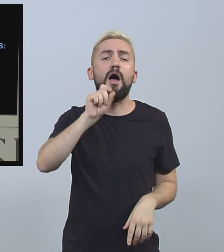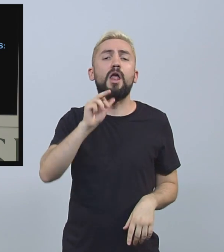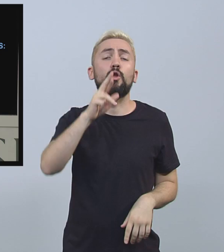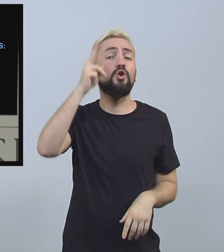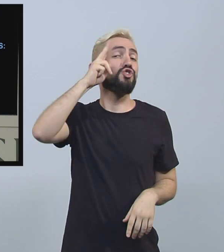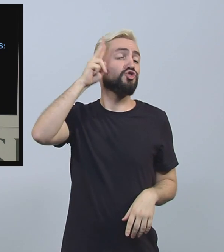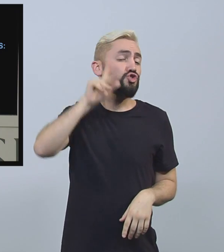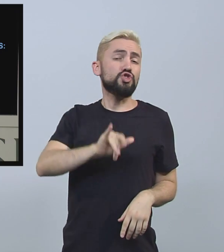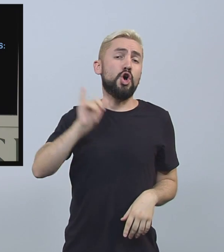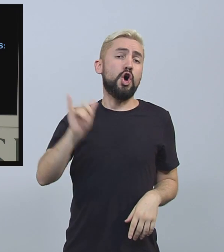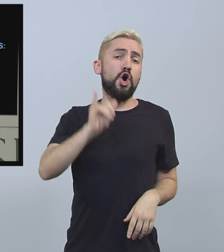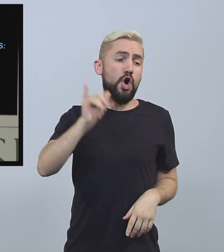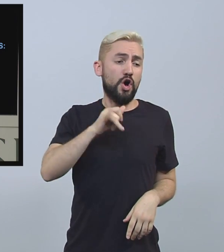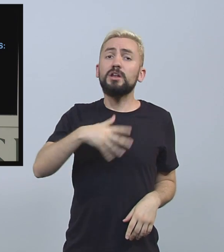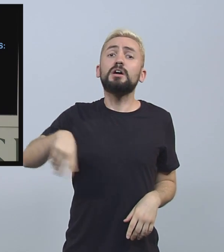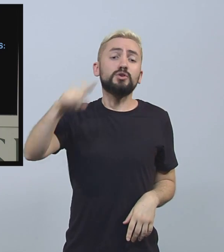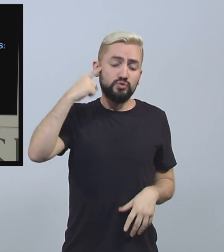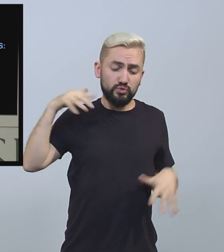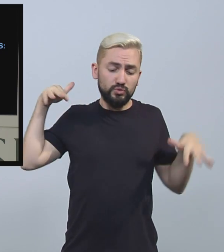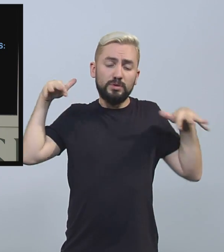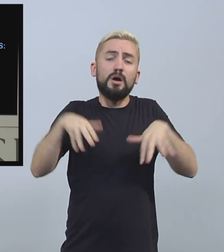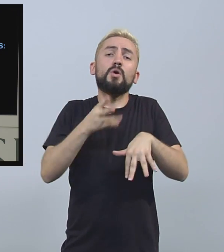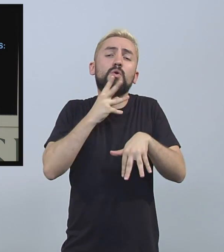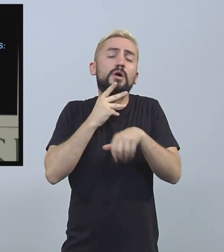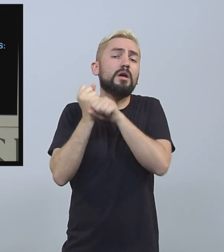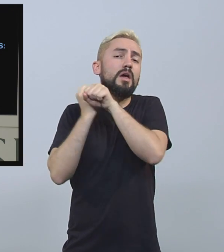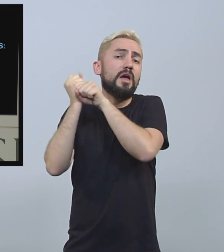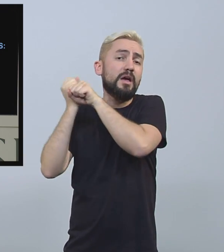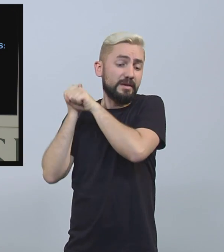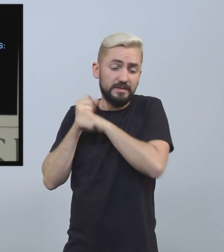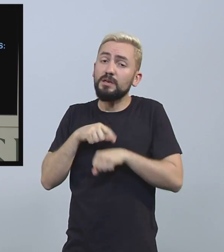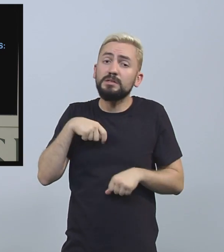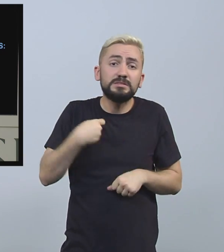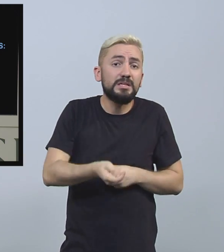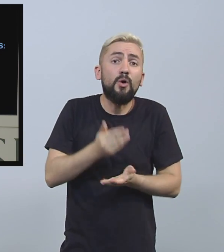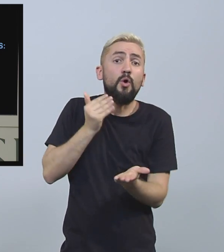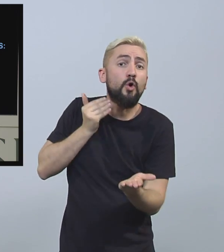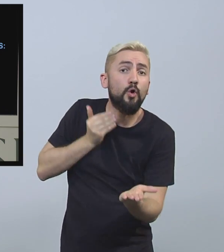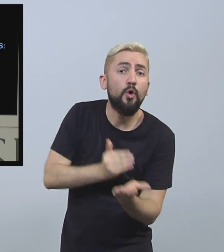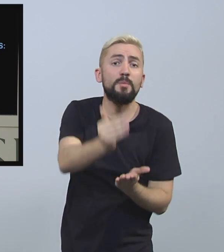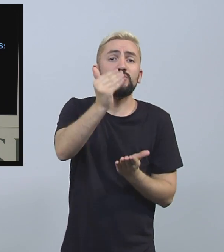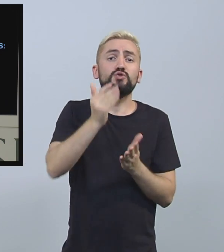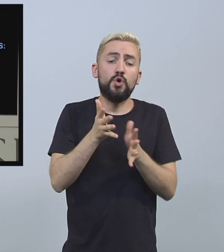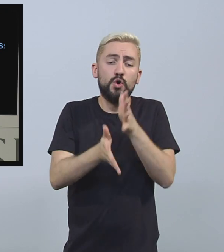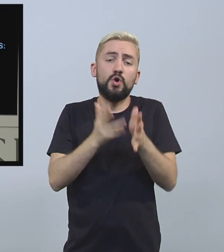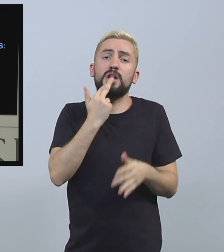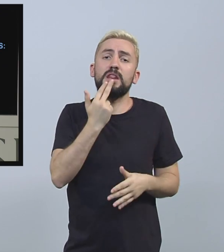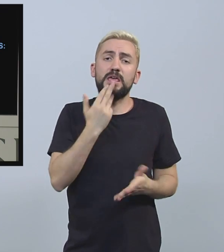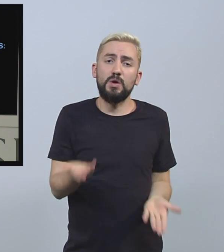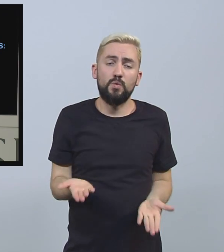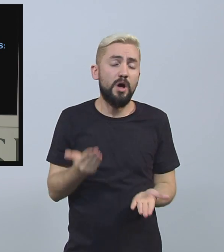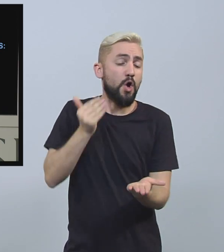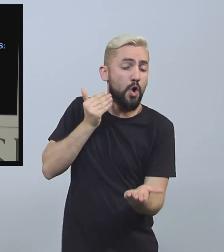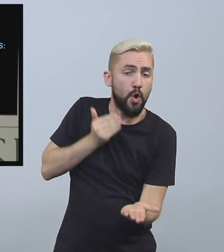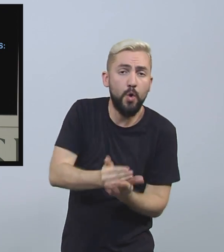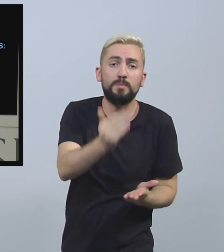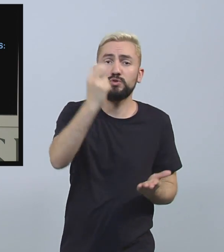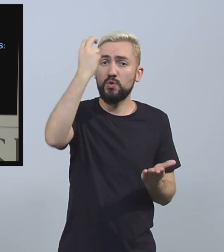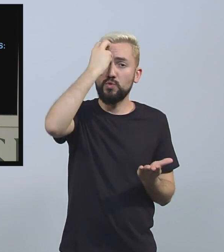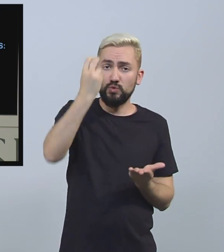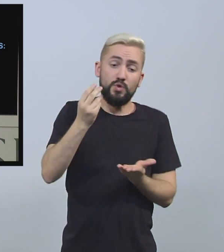histórico muito grande para a comunidade surda brasileira, né? É o berço da língua, da cultura e também